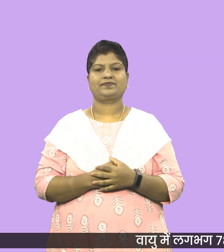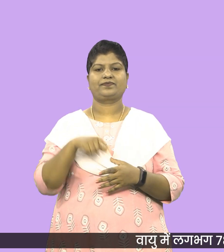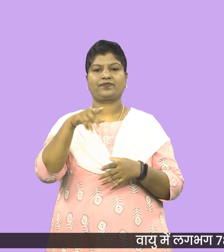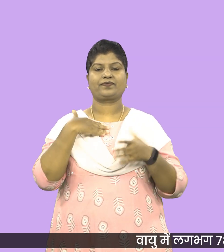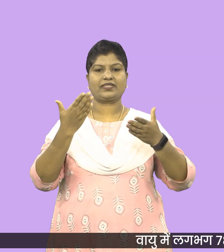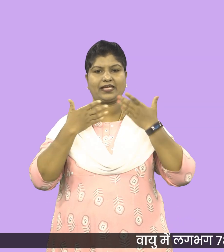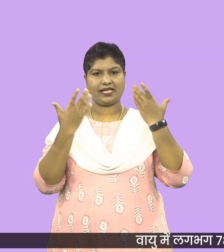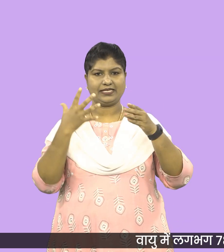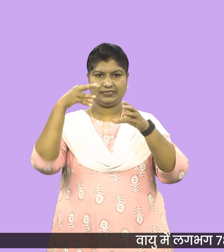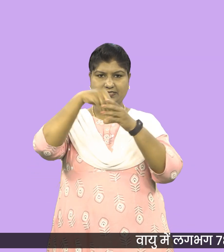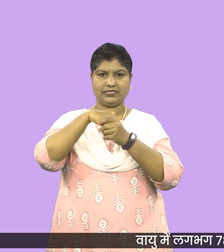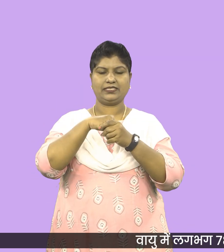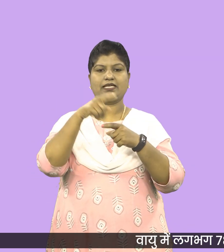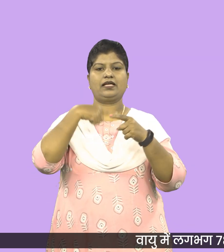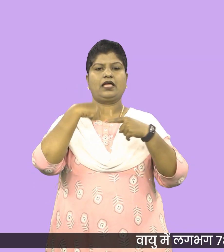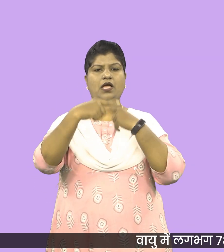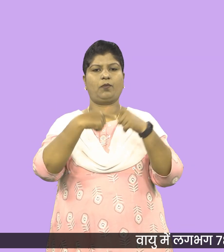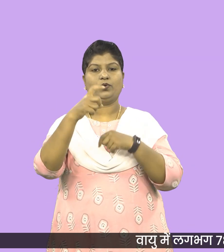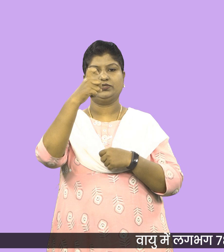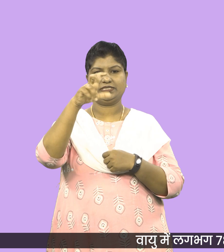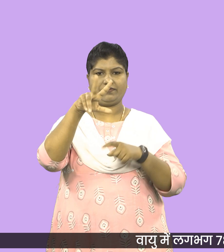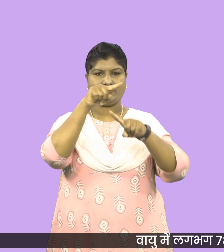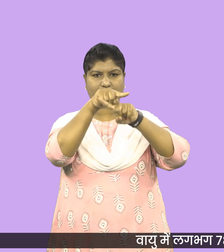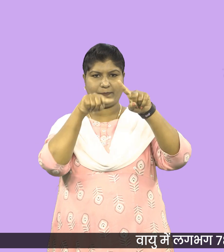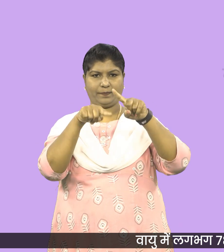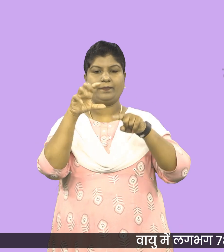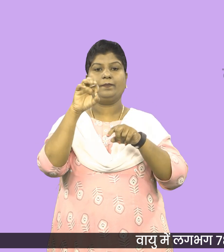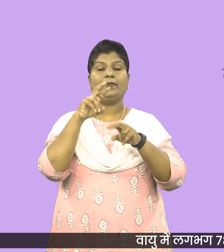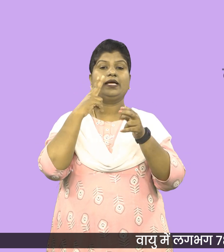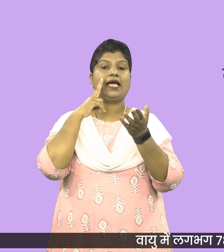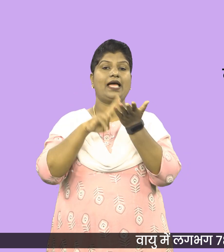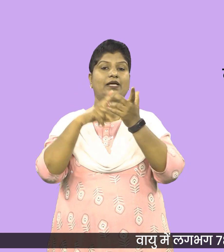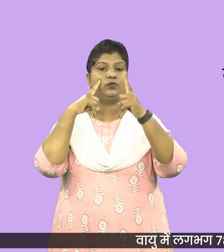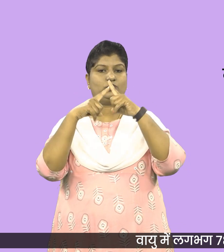हवा में लगभग 78% नाइट्रोजन होता है,